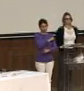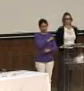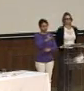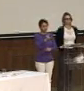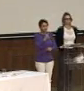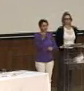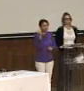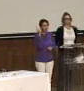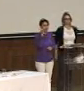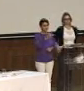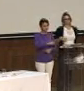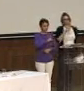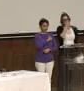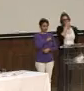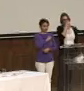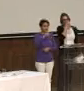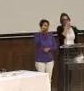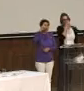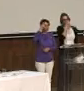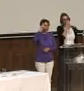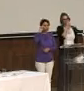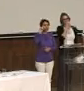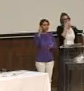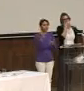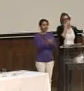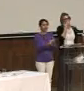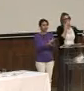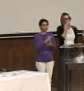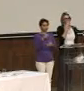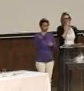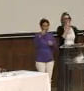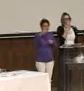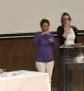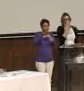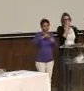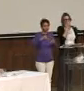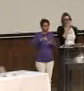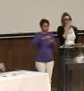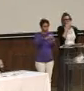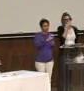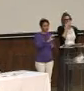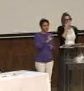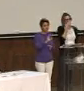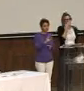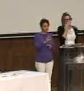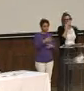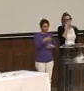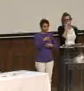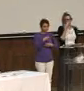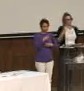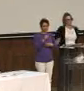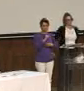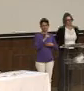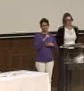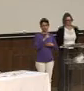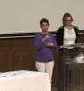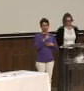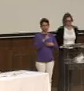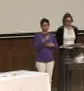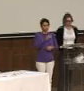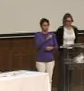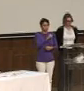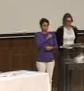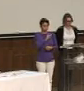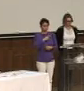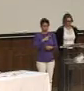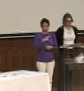fato, começa a viver o dia a dia. Aquilo que acontece no campus, a gente está sentindo, não do contato, não da estatística, não dos números que são trazidos no